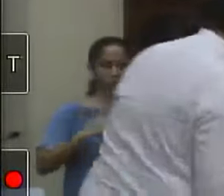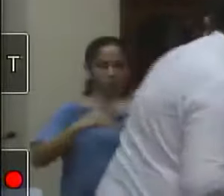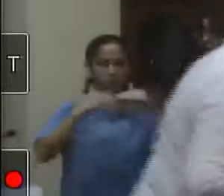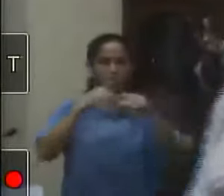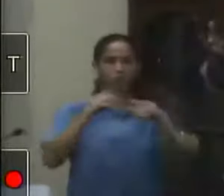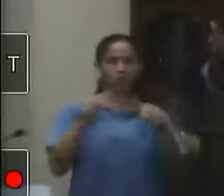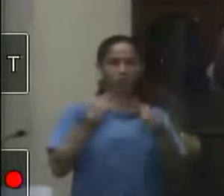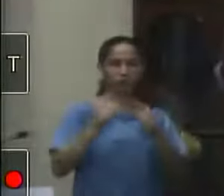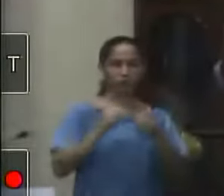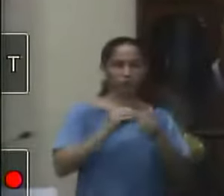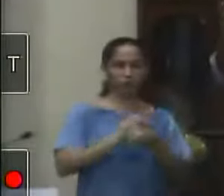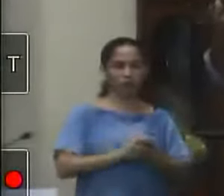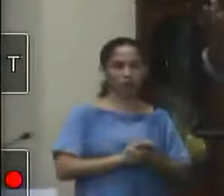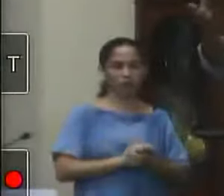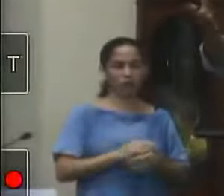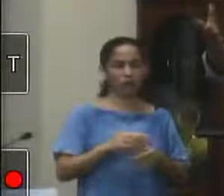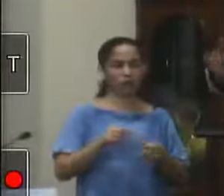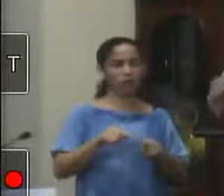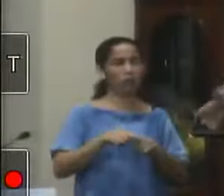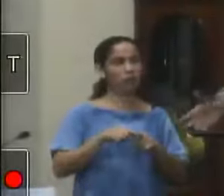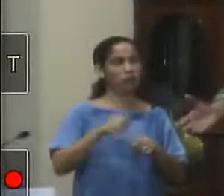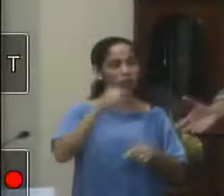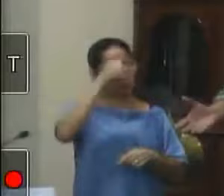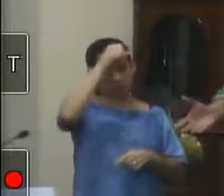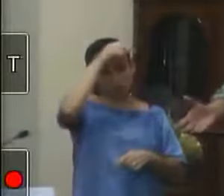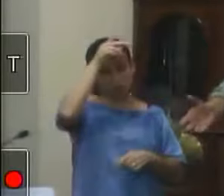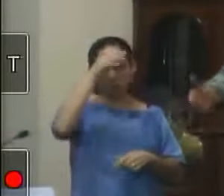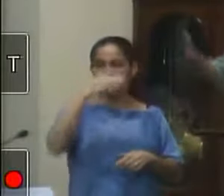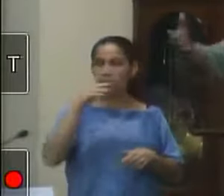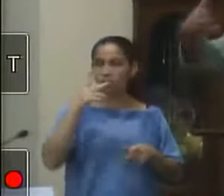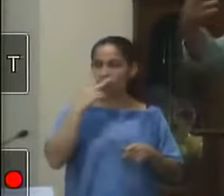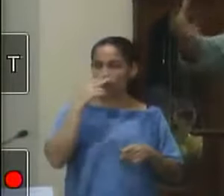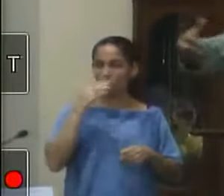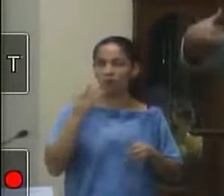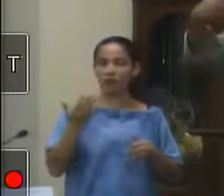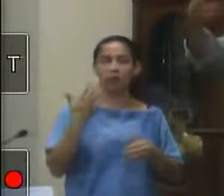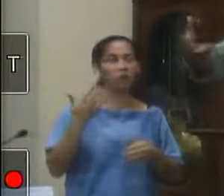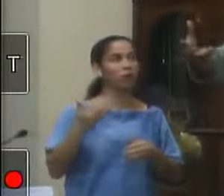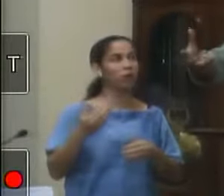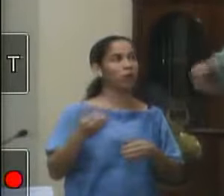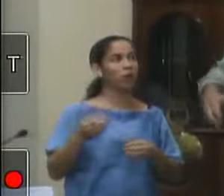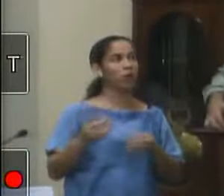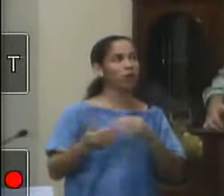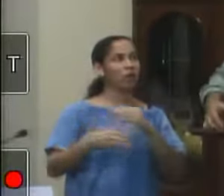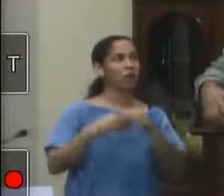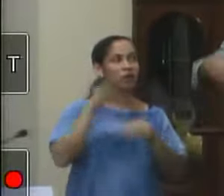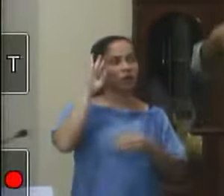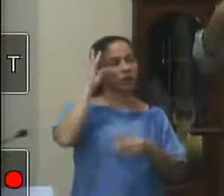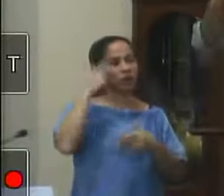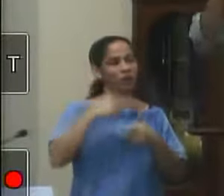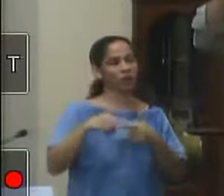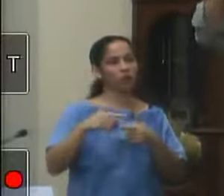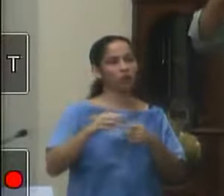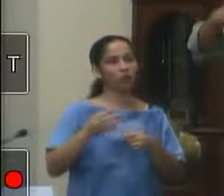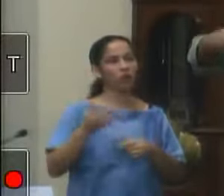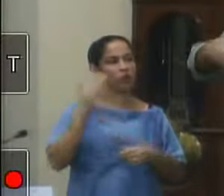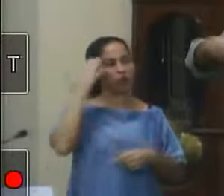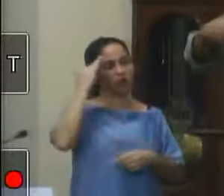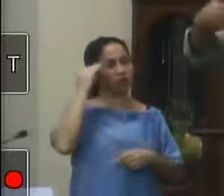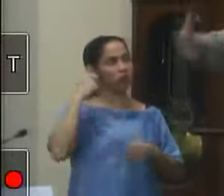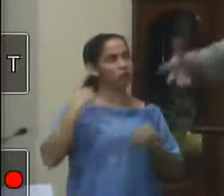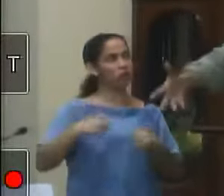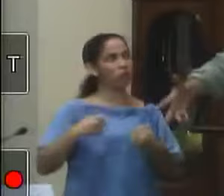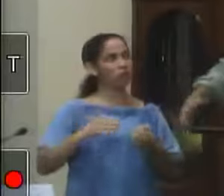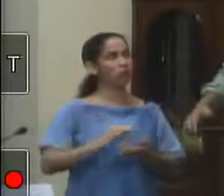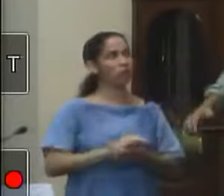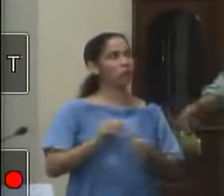vertical é a solução. E a prefeitura parece estar sensível a isso, né, vereador Silvio? Parece que seu irmão está sensível a isso, parece que realmente ele entendeu que realmente